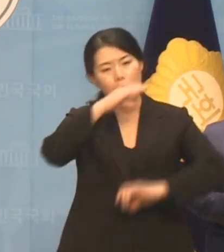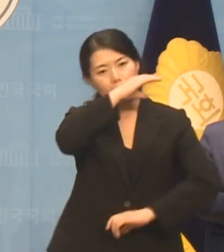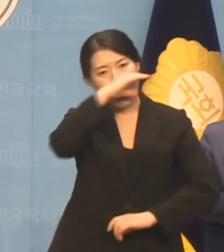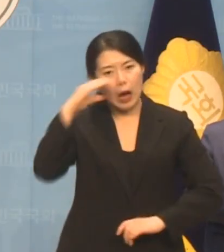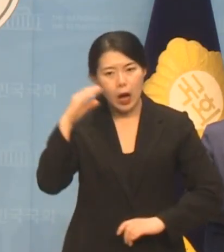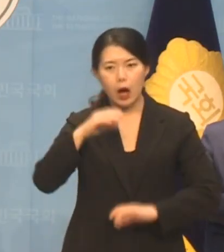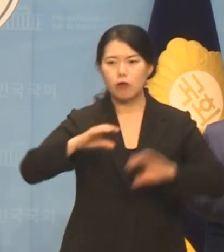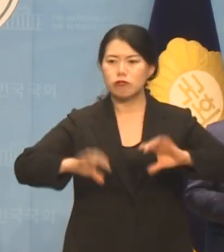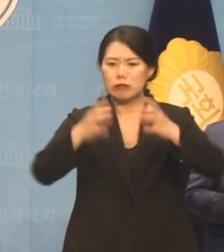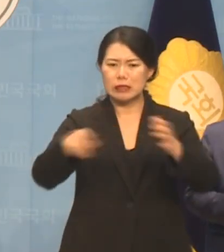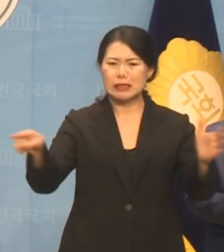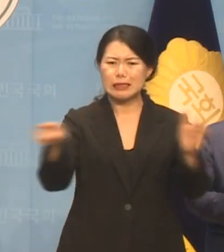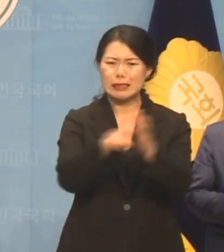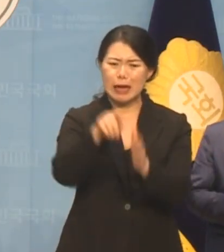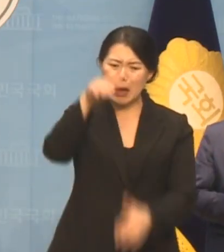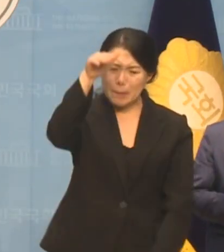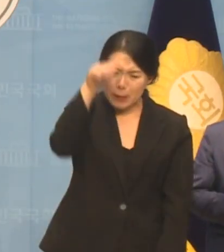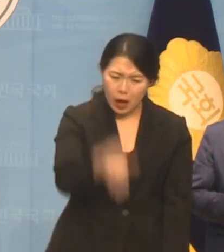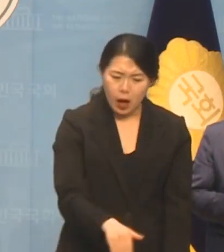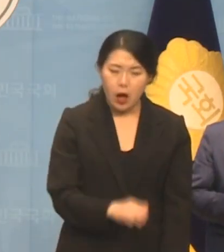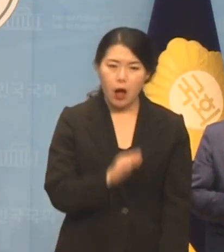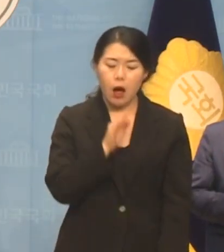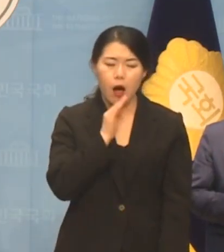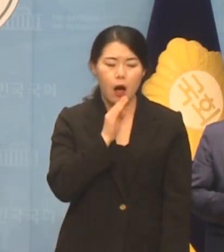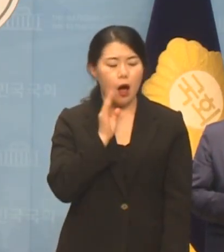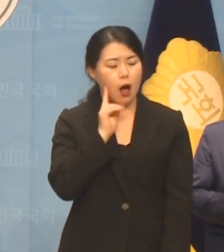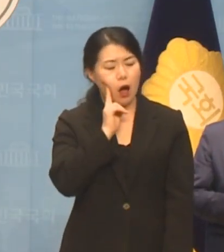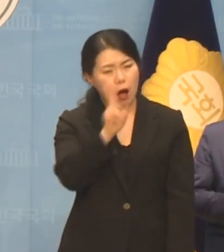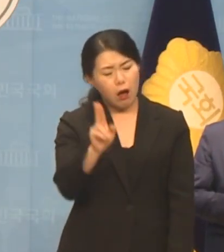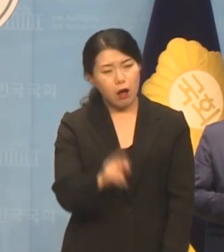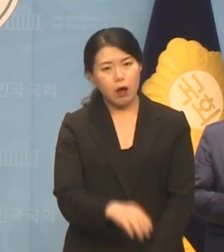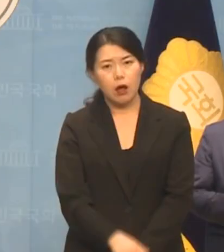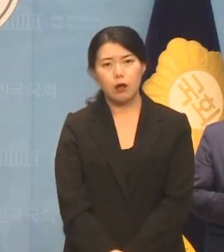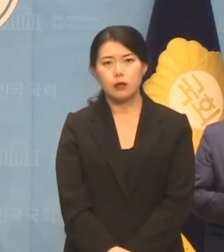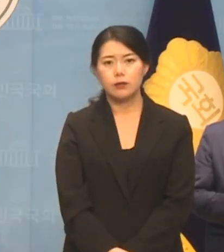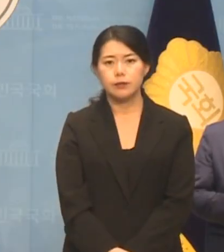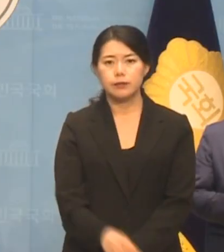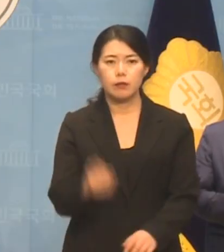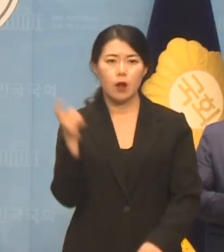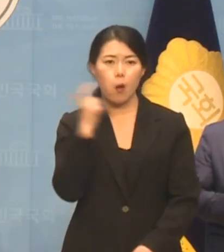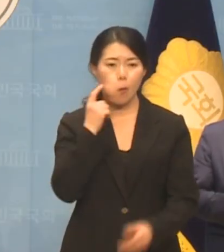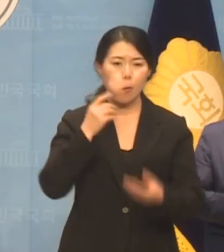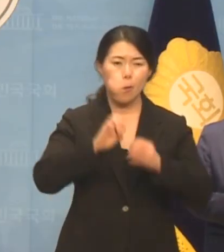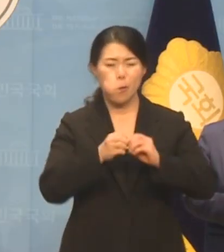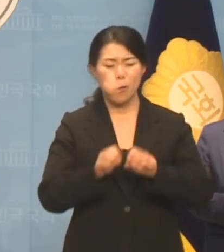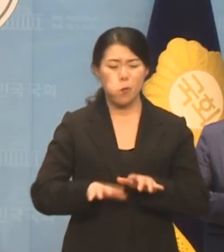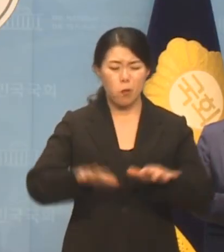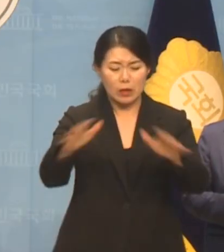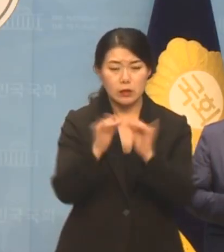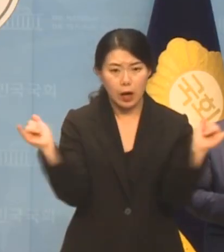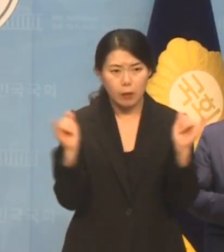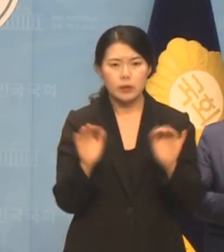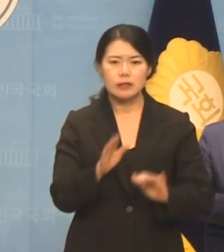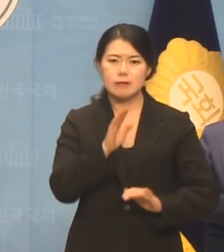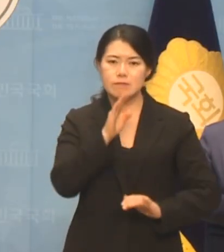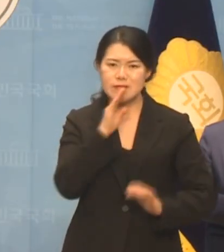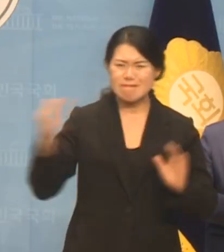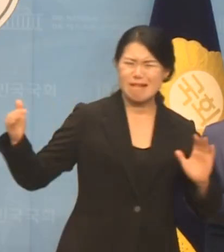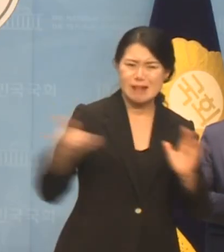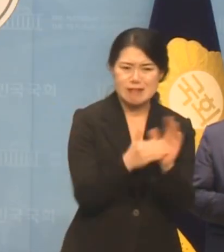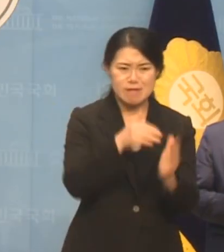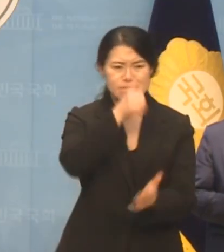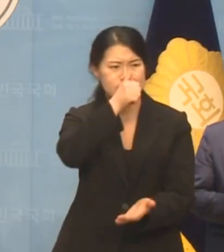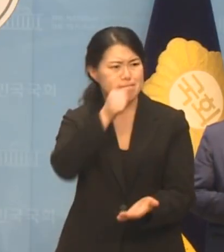국제적 신뢰까지 해치는 심각한 지경에 이르고 있습니다. 허위 사실을 유포한 자들에게는 끝까지 법적 책임을